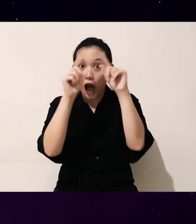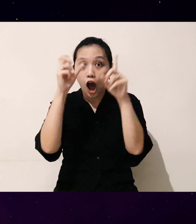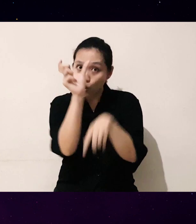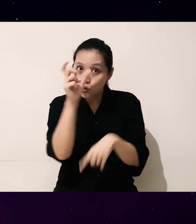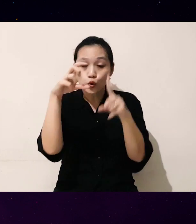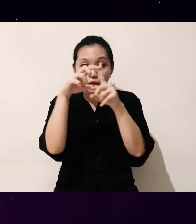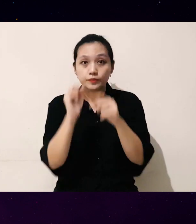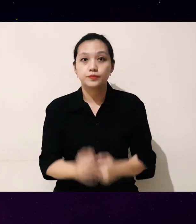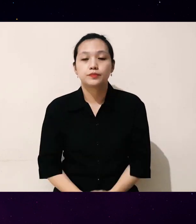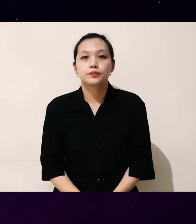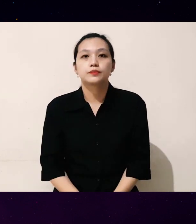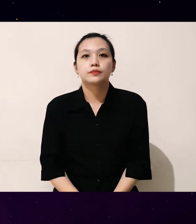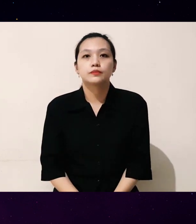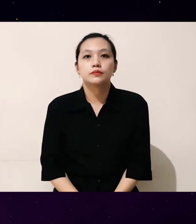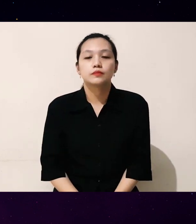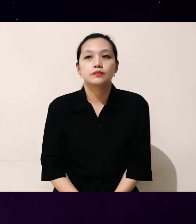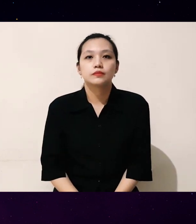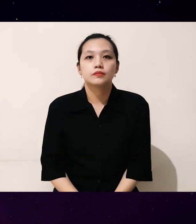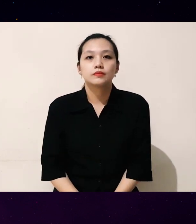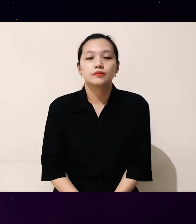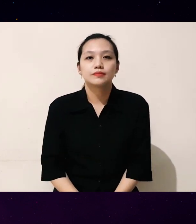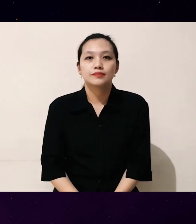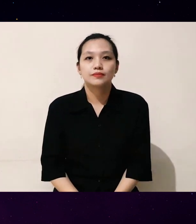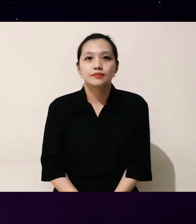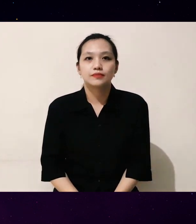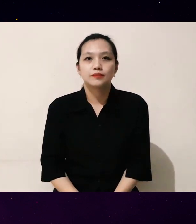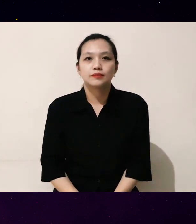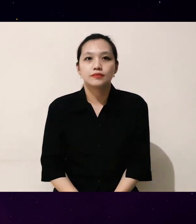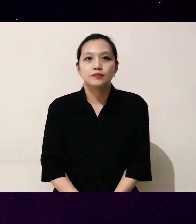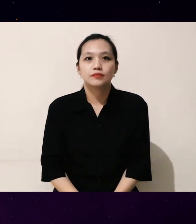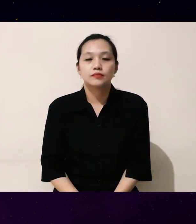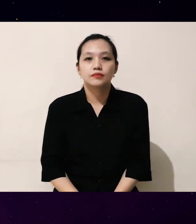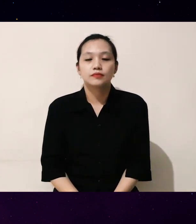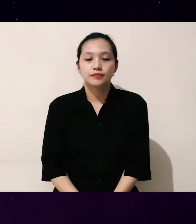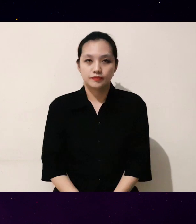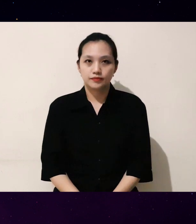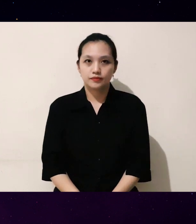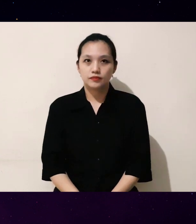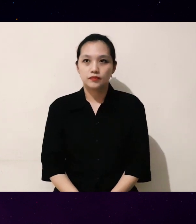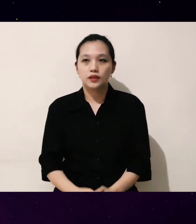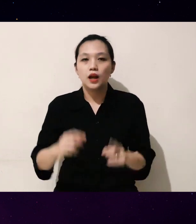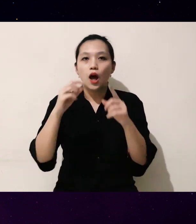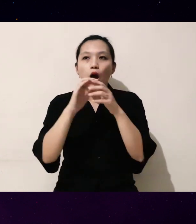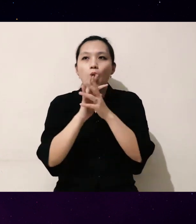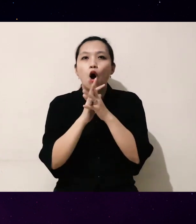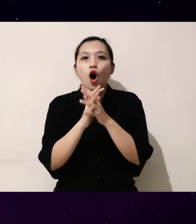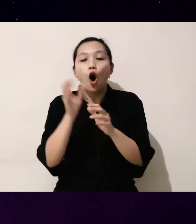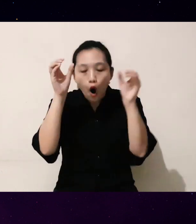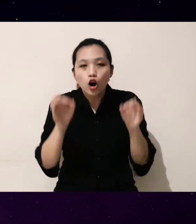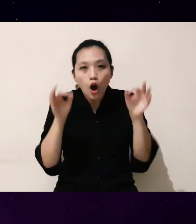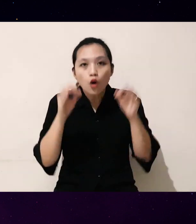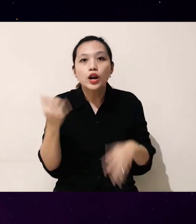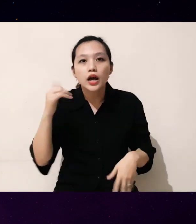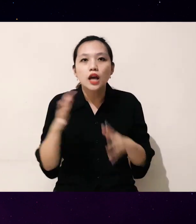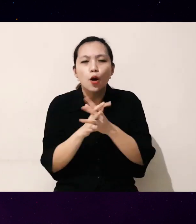dan pemimpin-pemimpin dan pendoa-pendoa yang masuk dalam hadirat Tuhan menangkap suara Roh Tuhan tentang